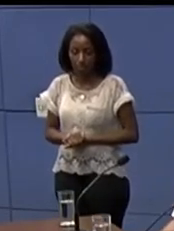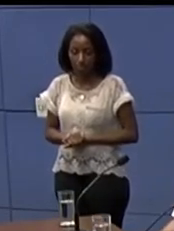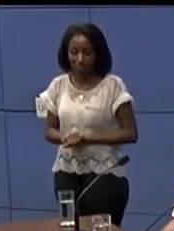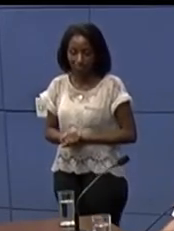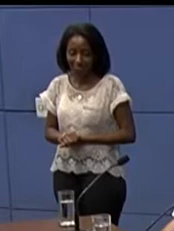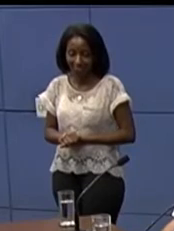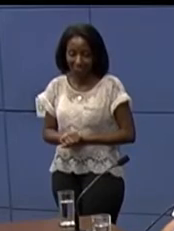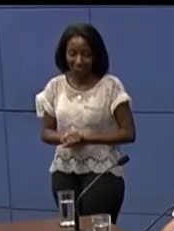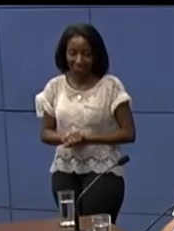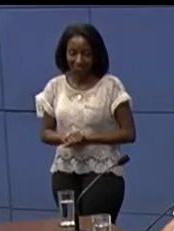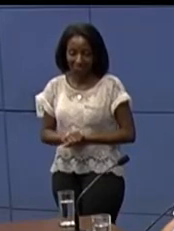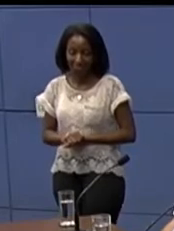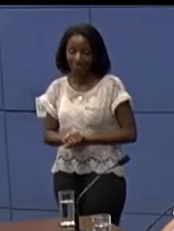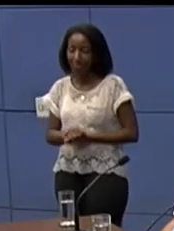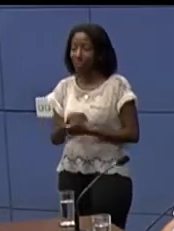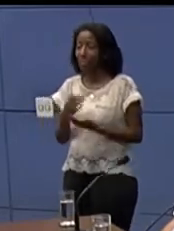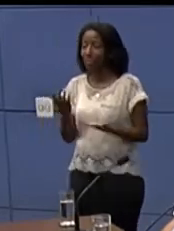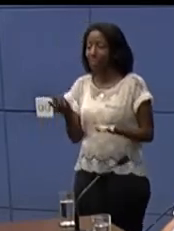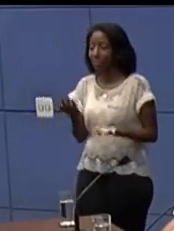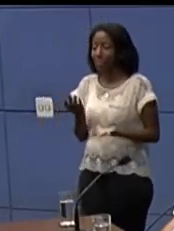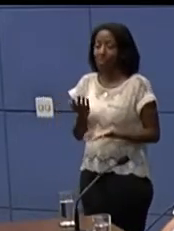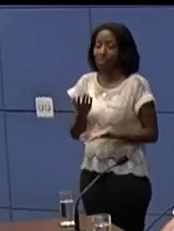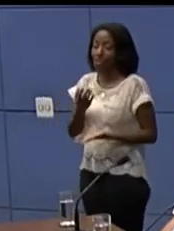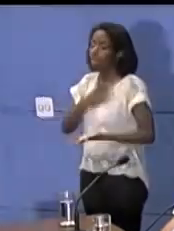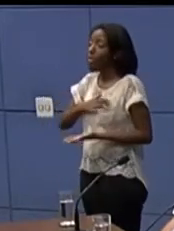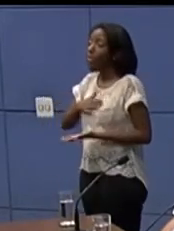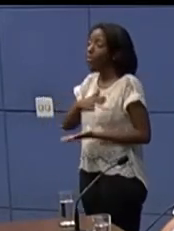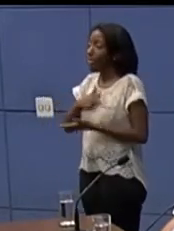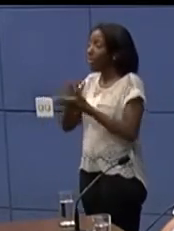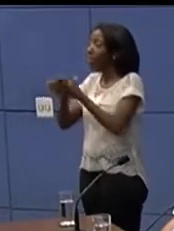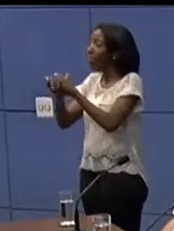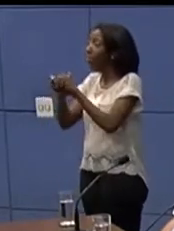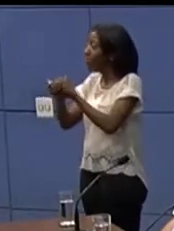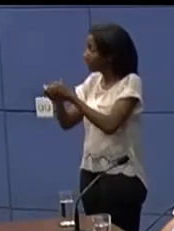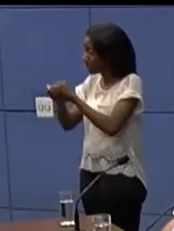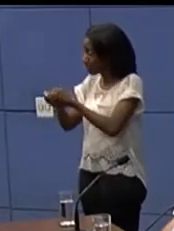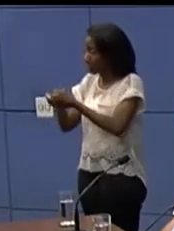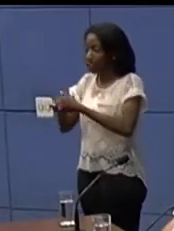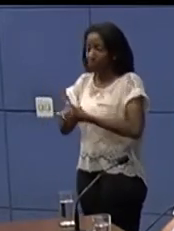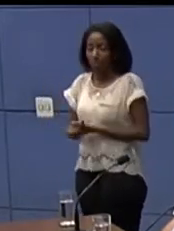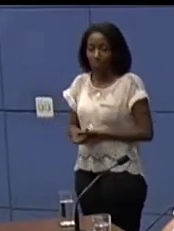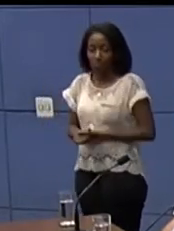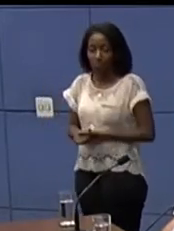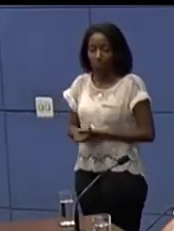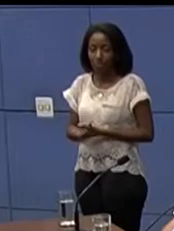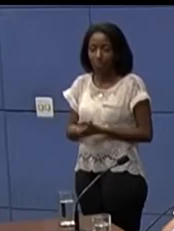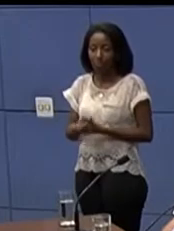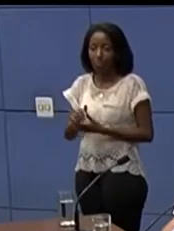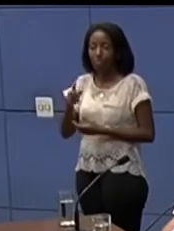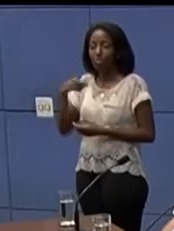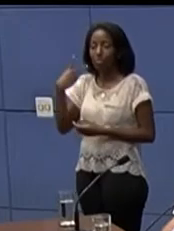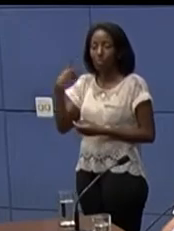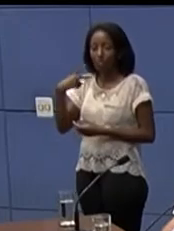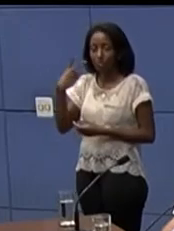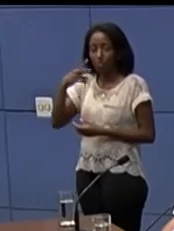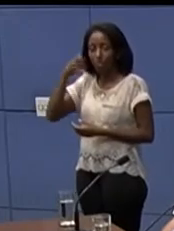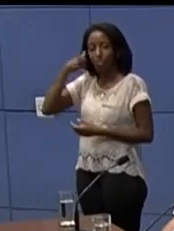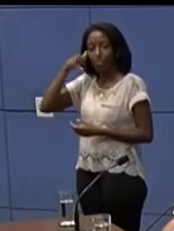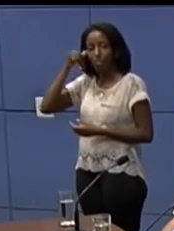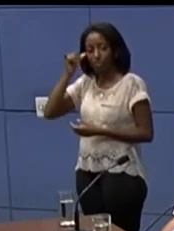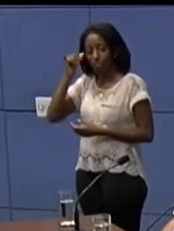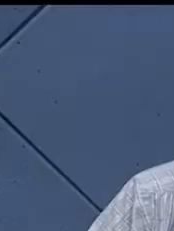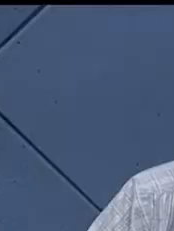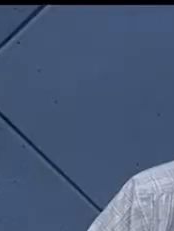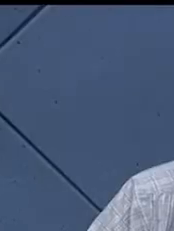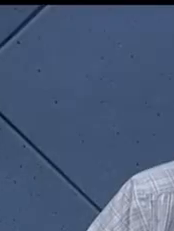Bom, gostaria de cumprimentar o vereador Paulo Búfalo